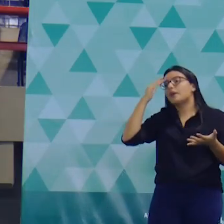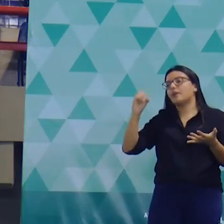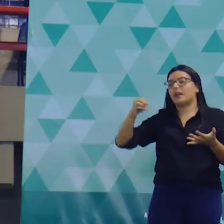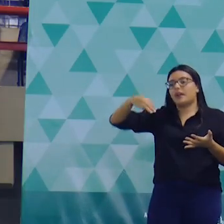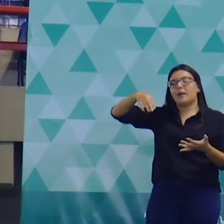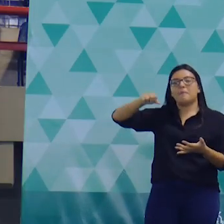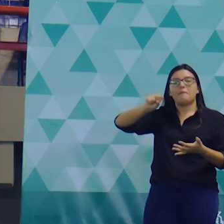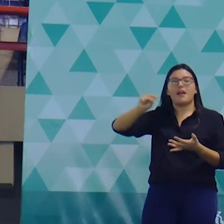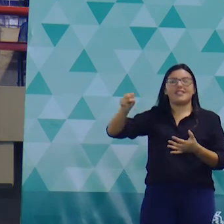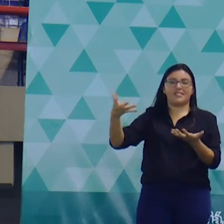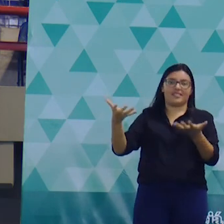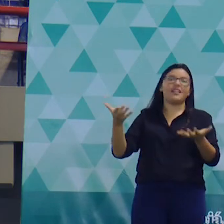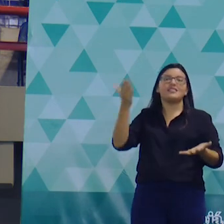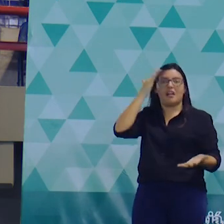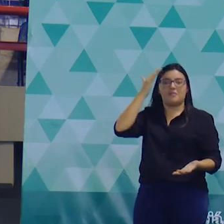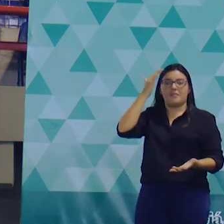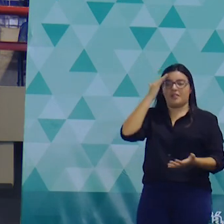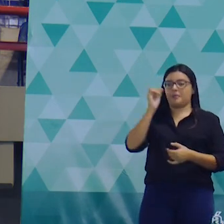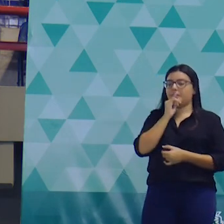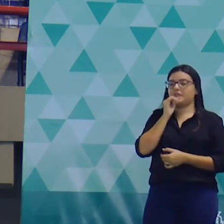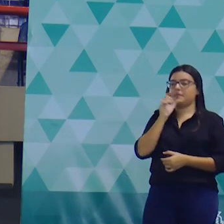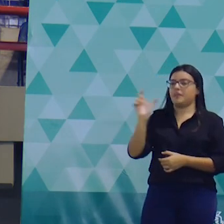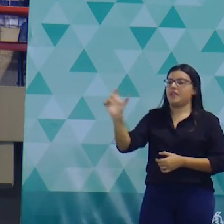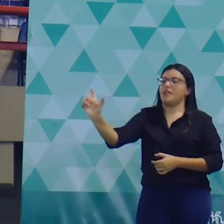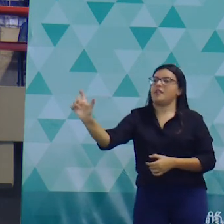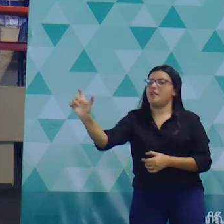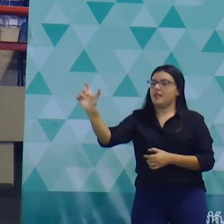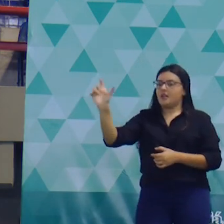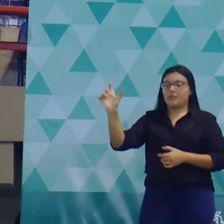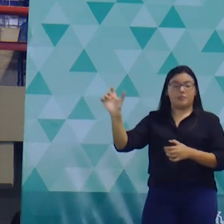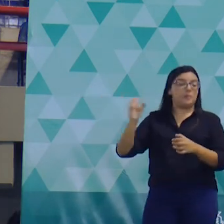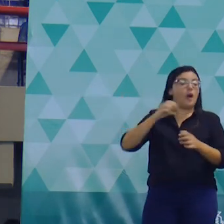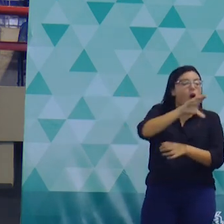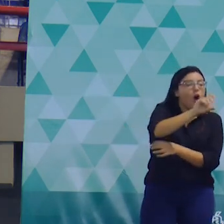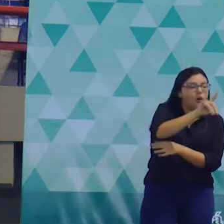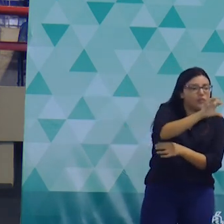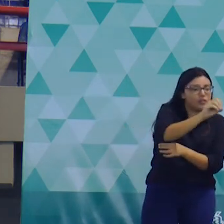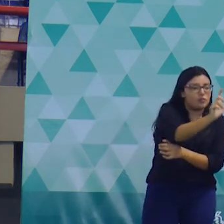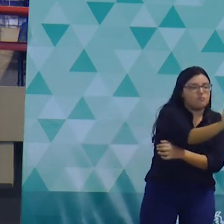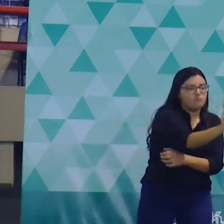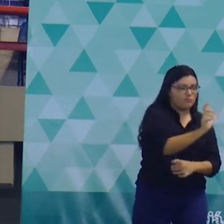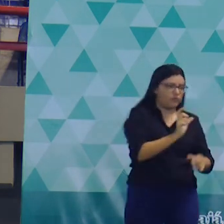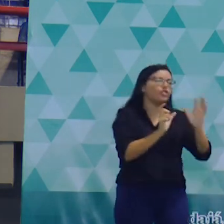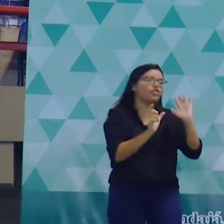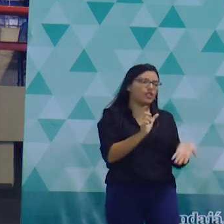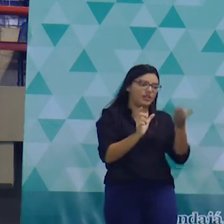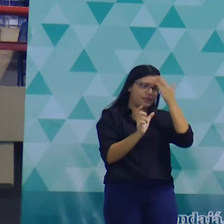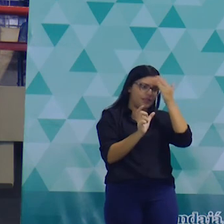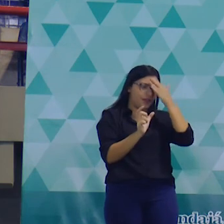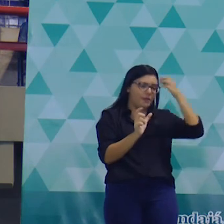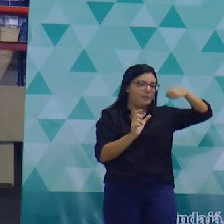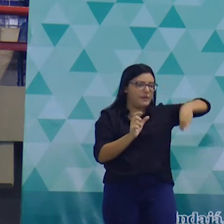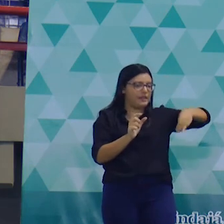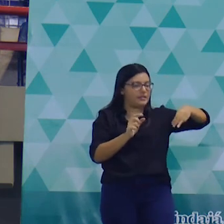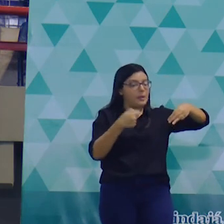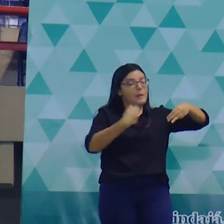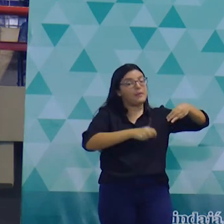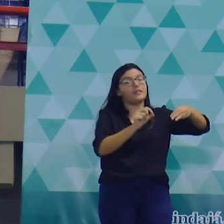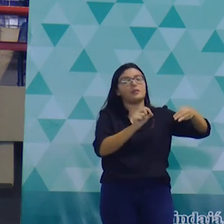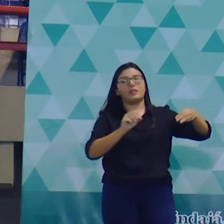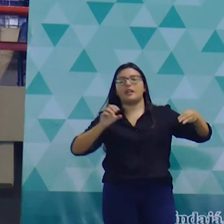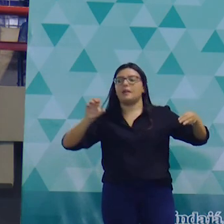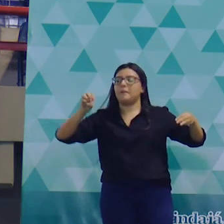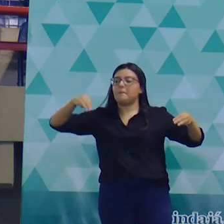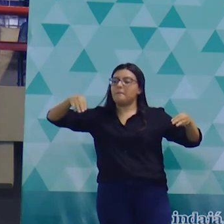Massa. Ela me deu a massa do óxido de cobre e pediu a massa do CO2. Então você vai ter que converter mol em massa.